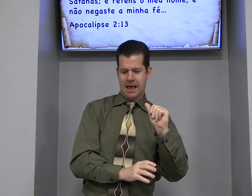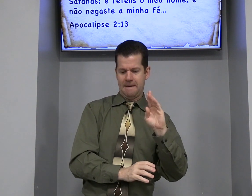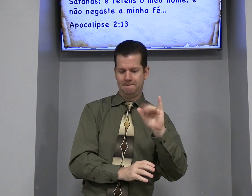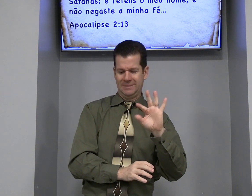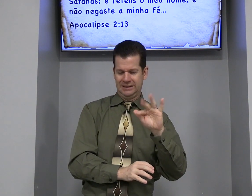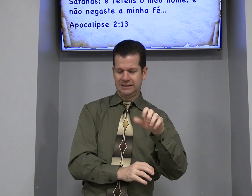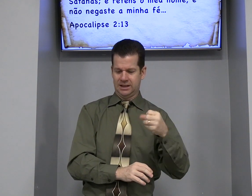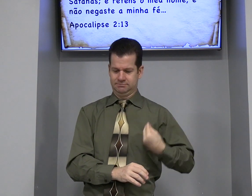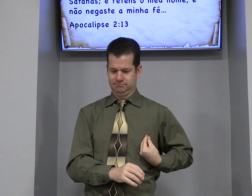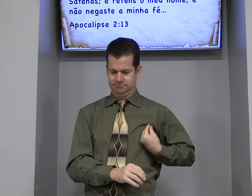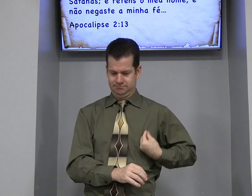onde habitas,